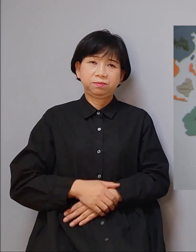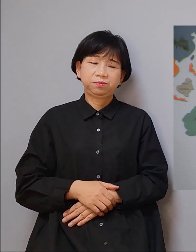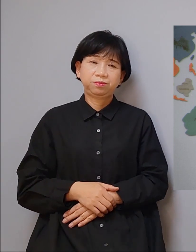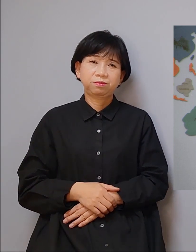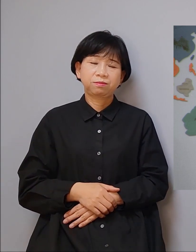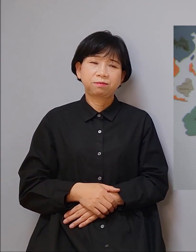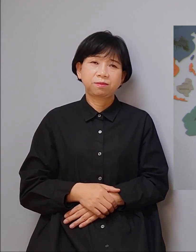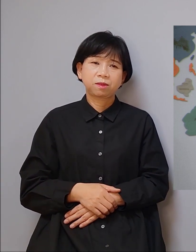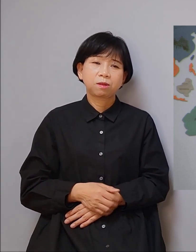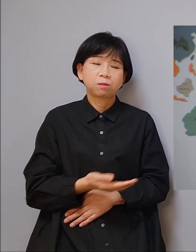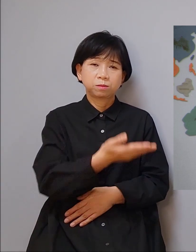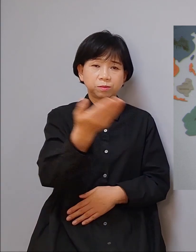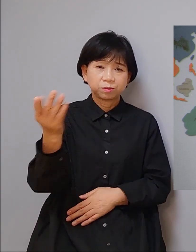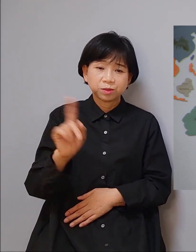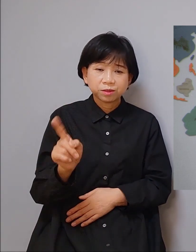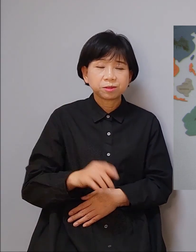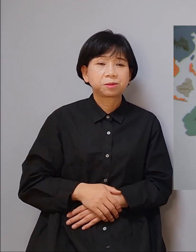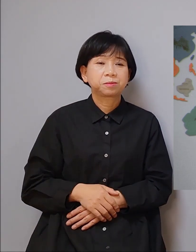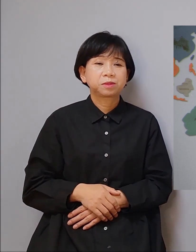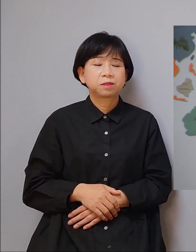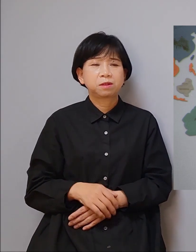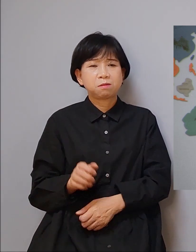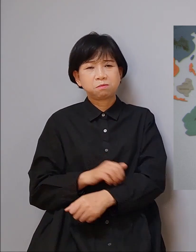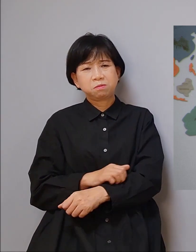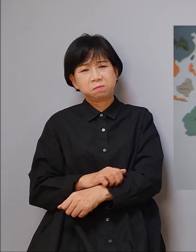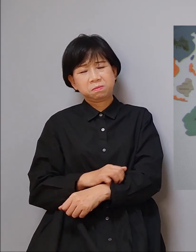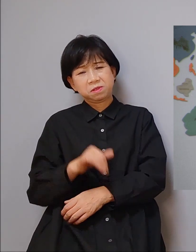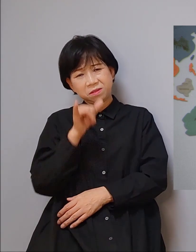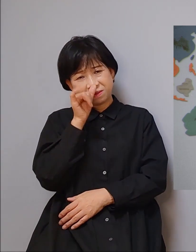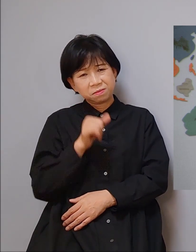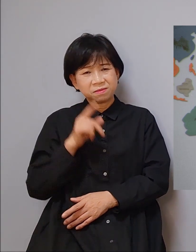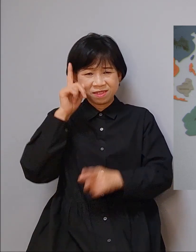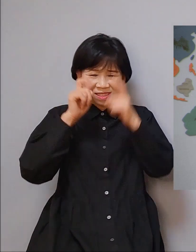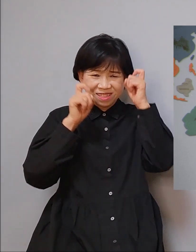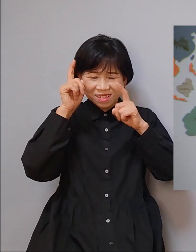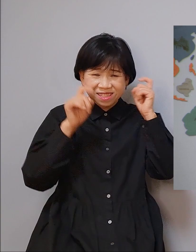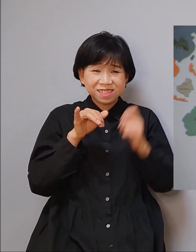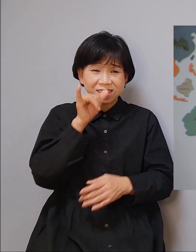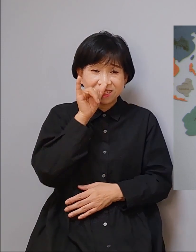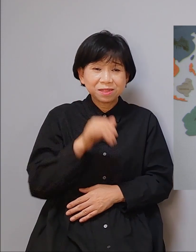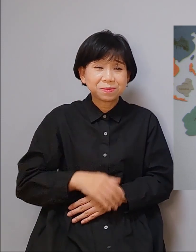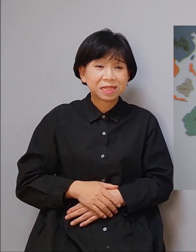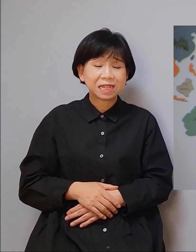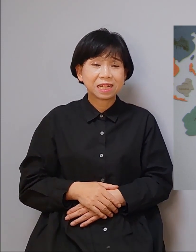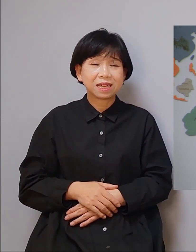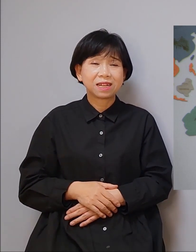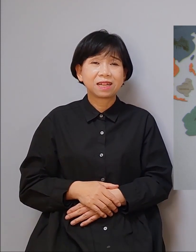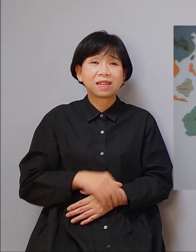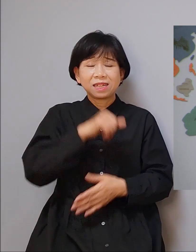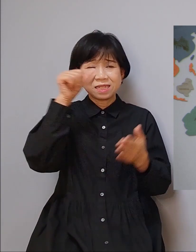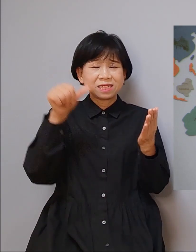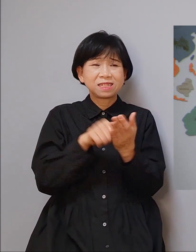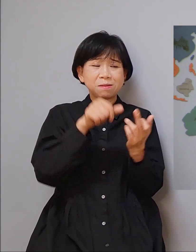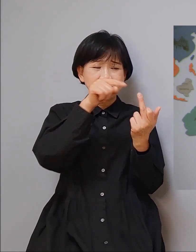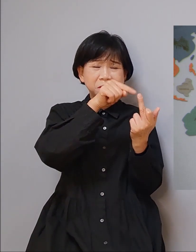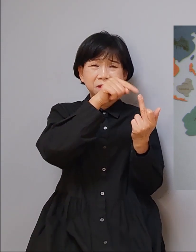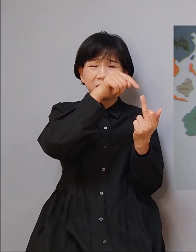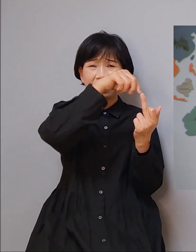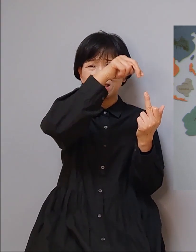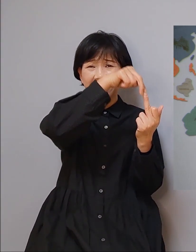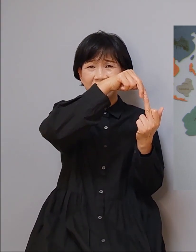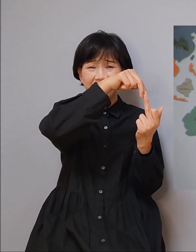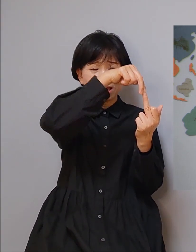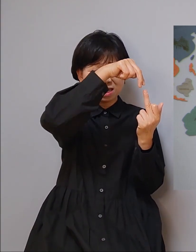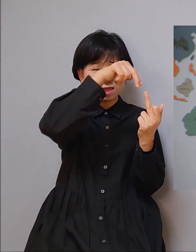어딜 가나 불편하십니까? 누군가가 나를 정말 짜증나게 합니까? 인생의 벼랑 끝에 계십니까? 아니면